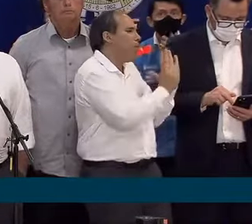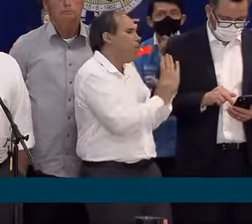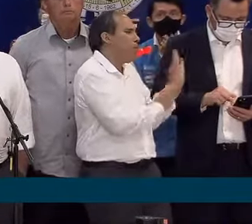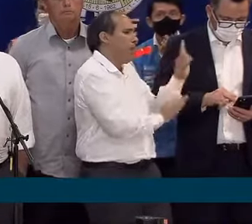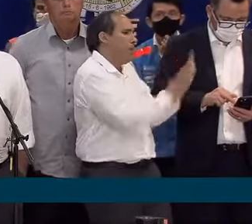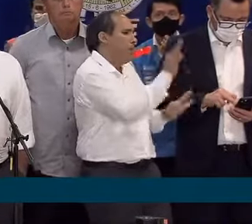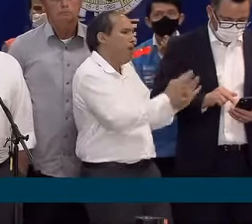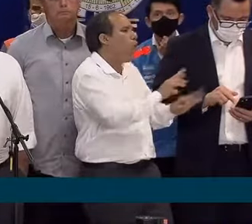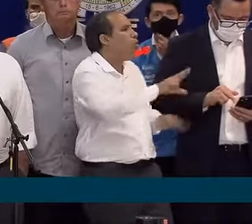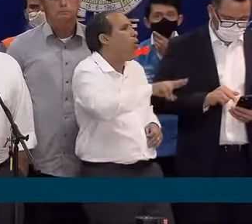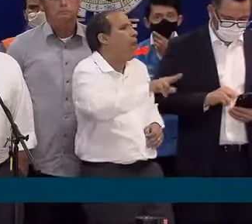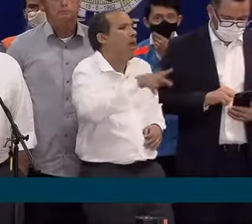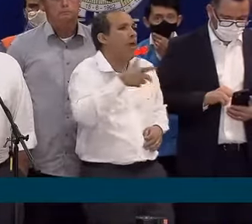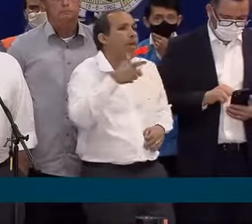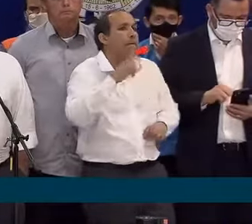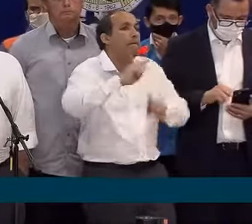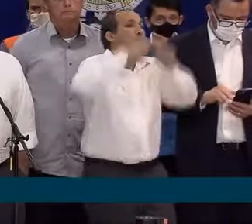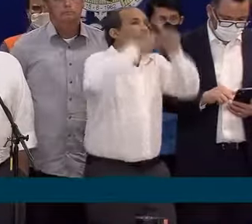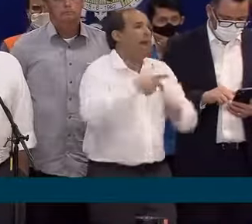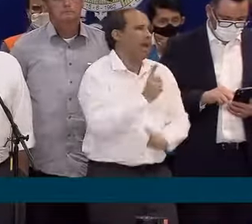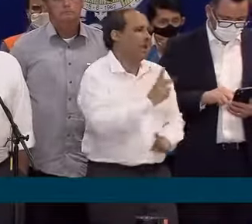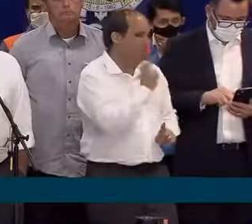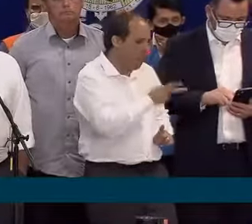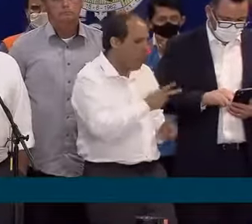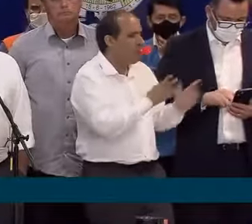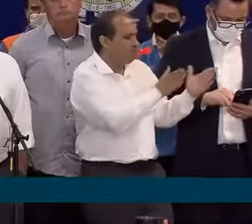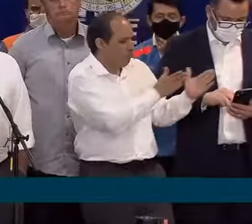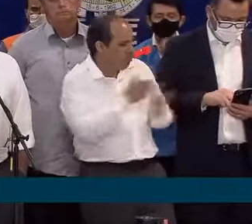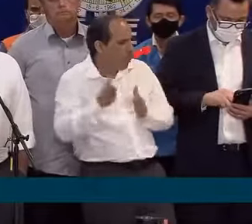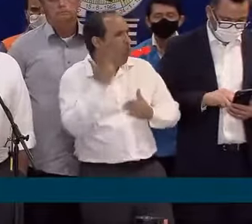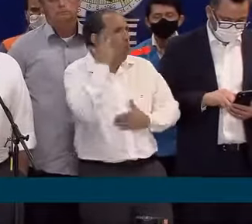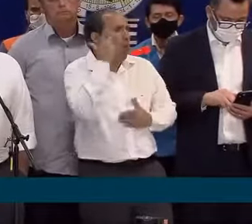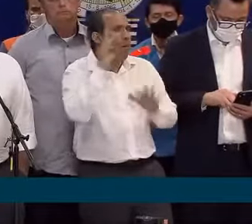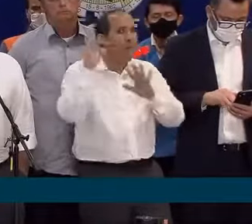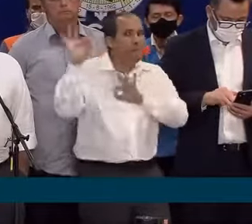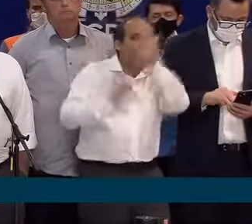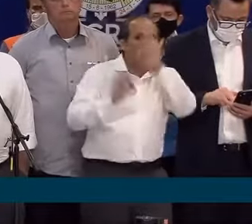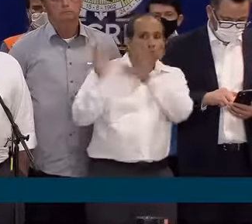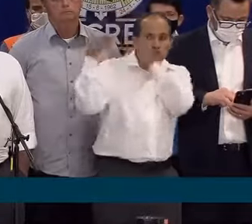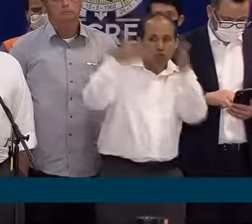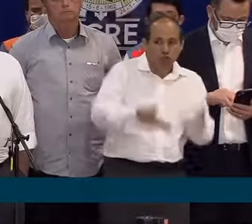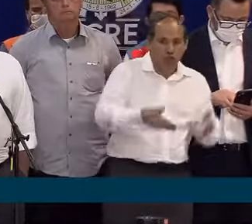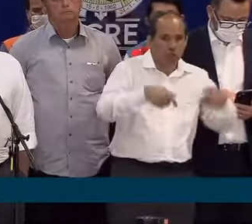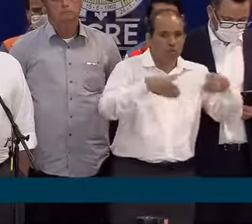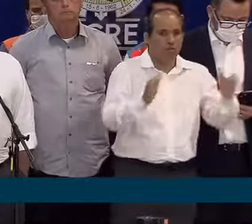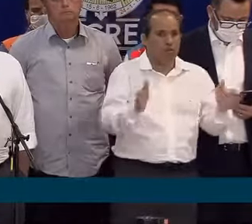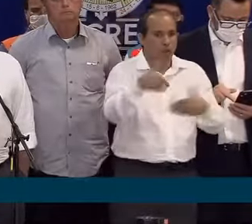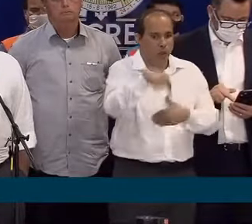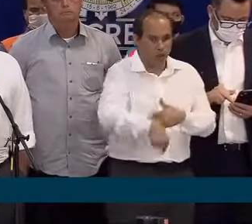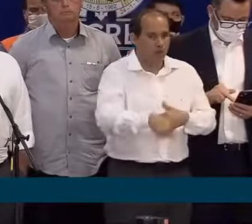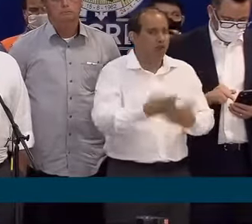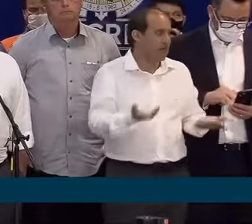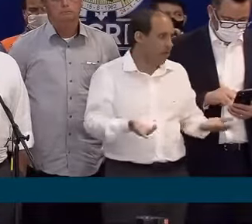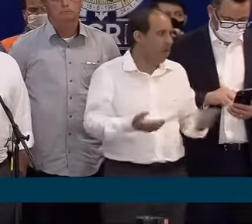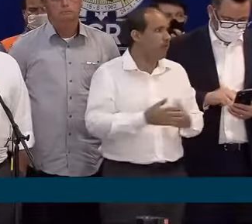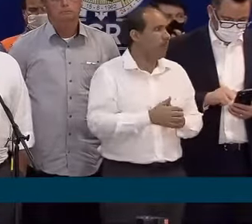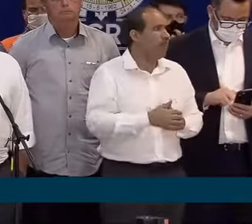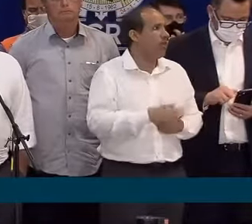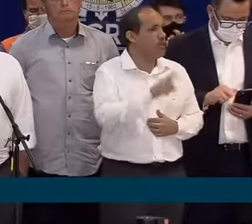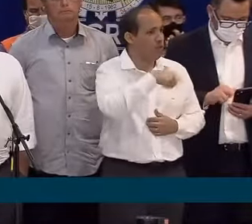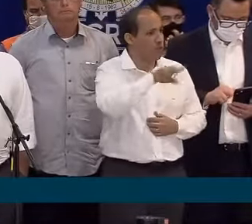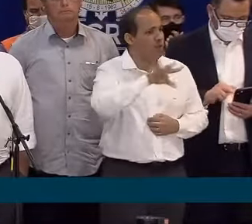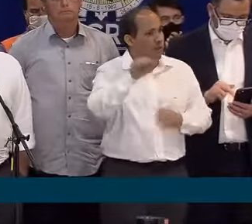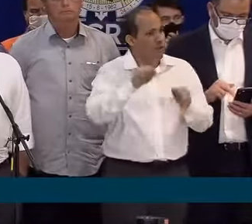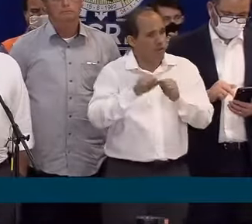dentro da sequência normal planejada para a chegada da vacinação. e ela é, a gente vai